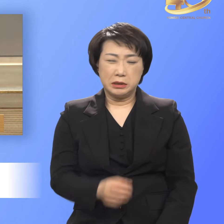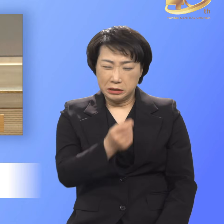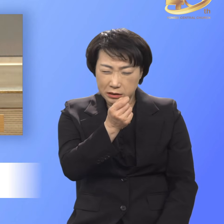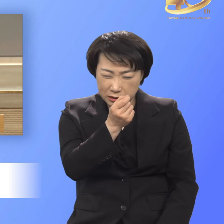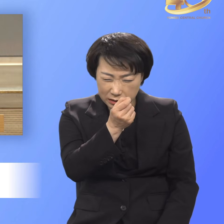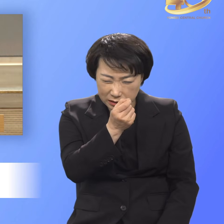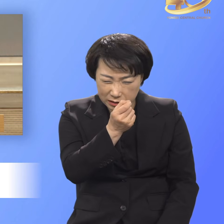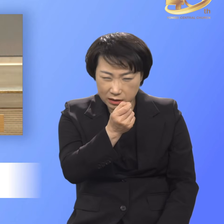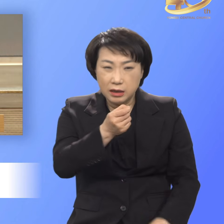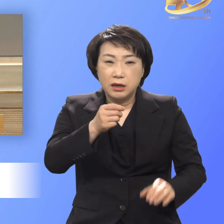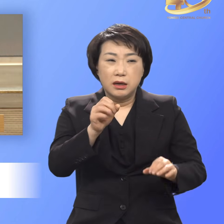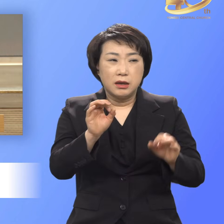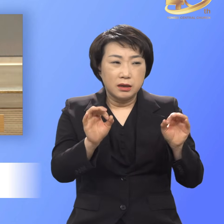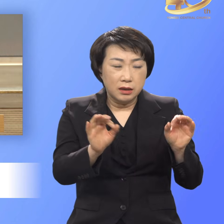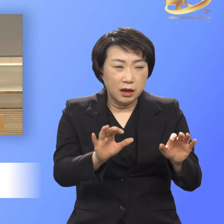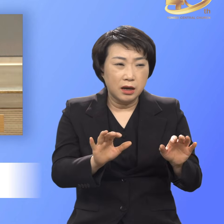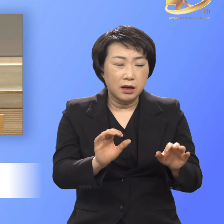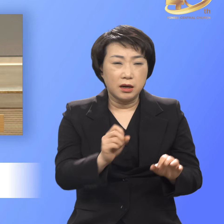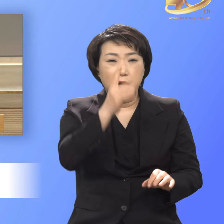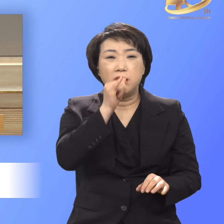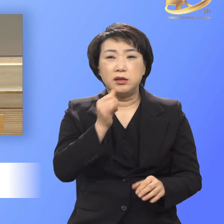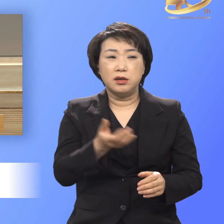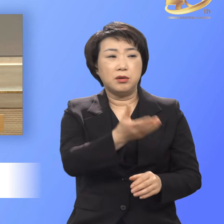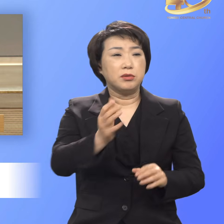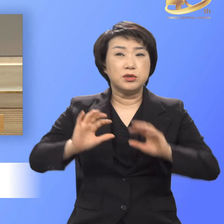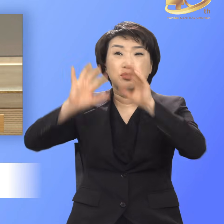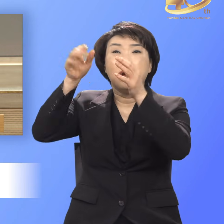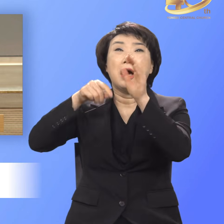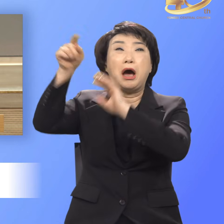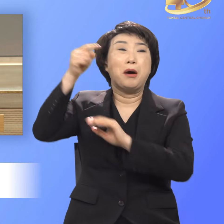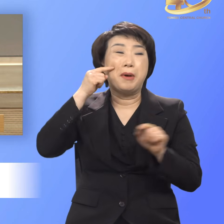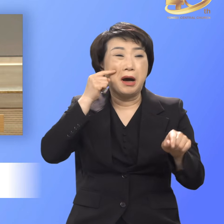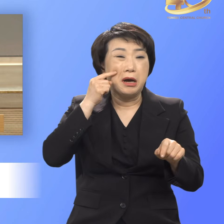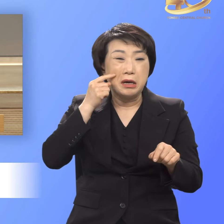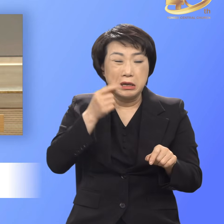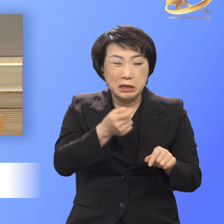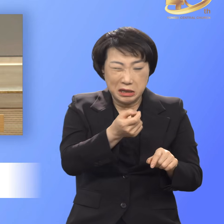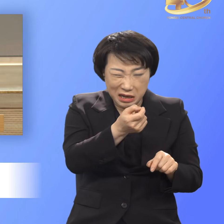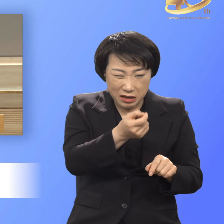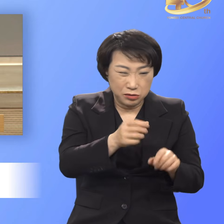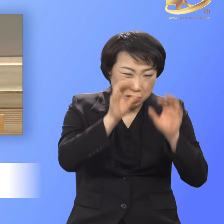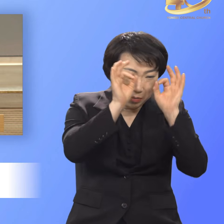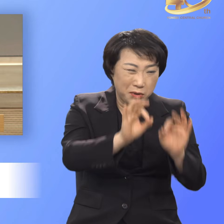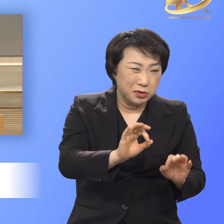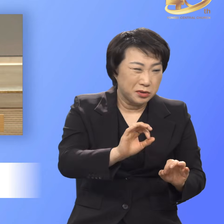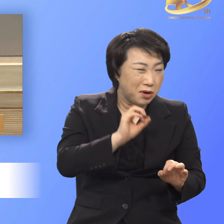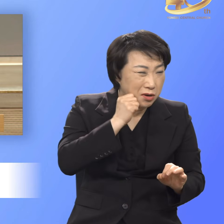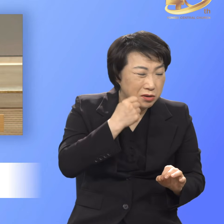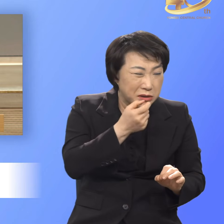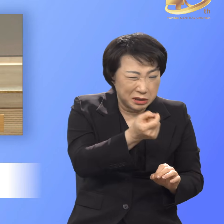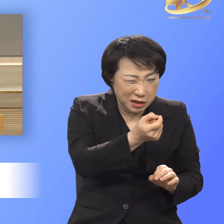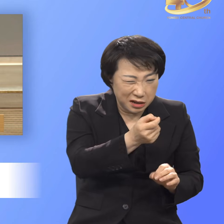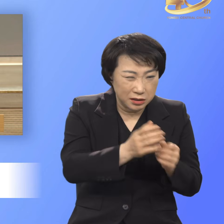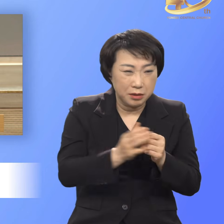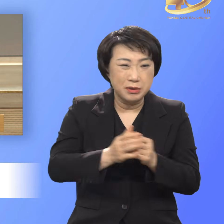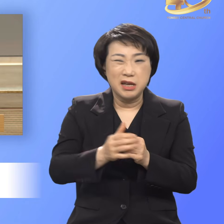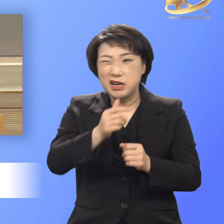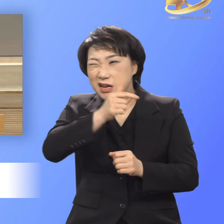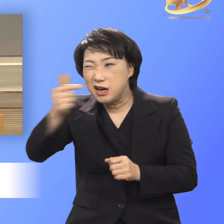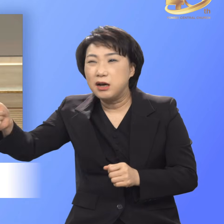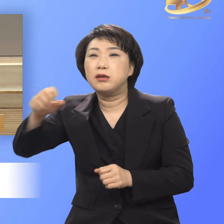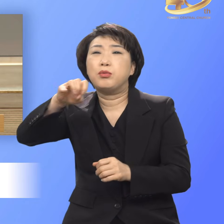요만한 것 때문에, 천국 가면 눈에 보이지도 않을 것 때문에 그 어마어마한 것을 잊어버리는 거예요.